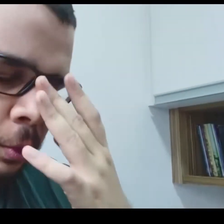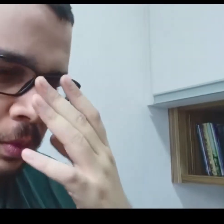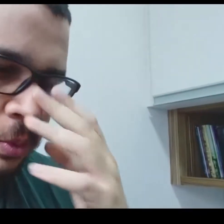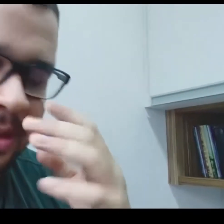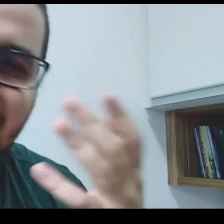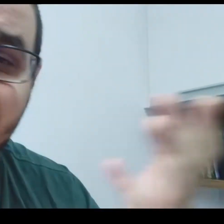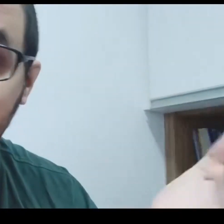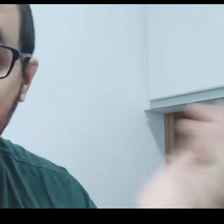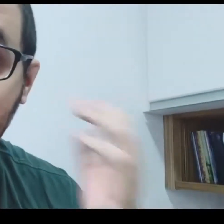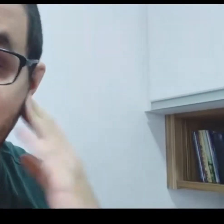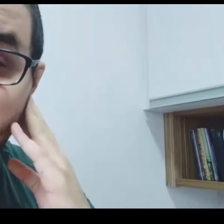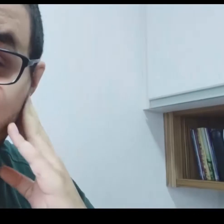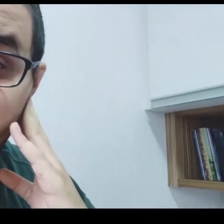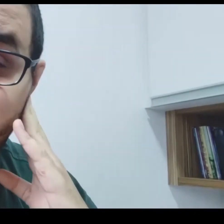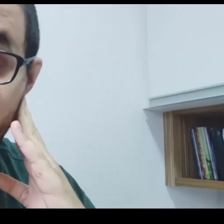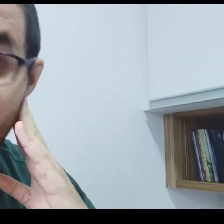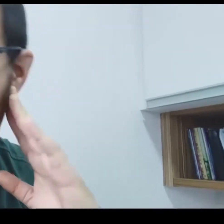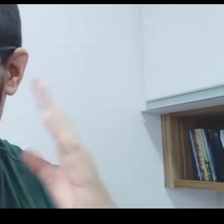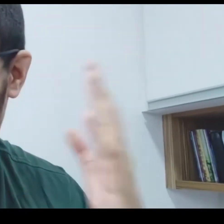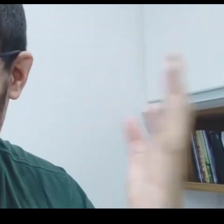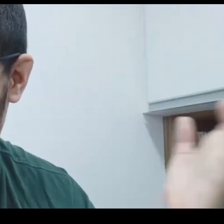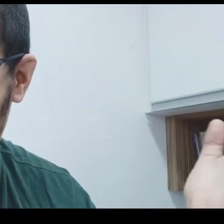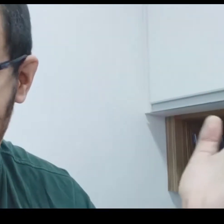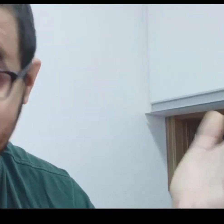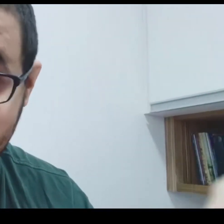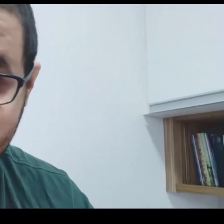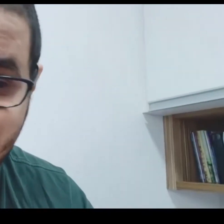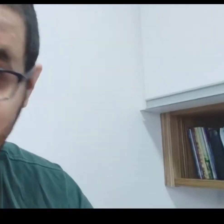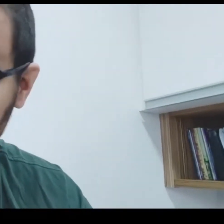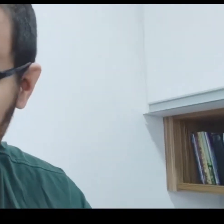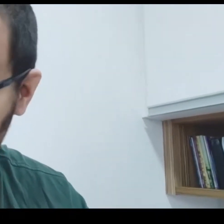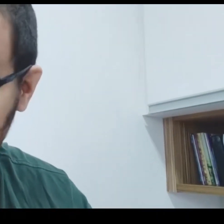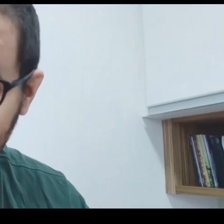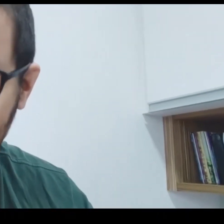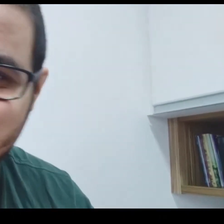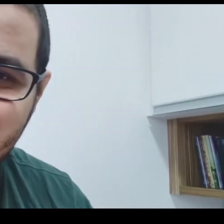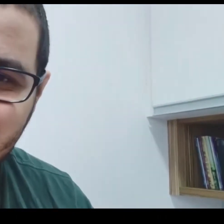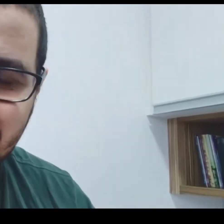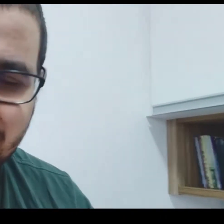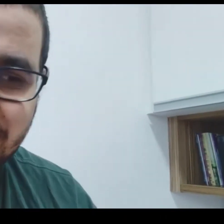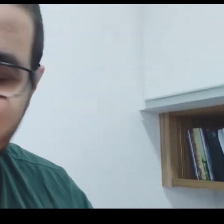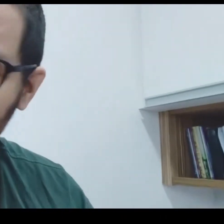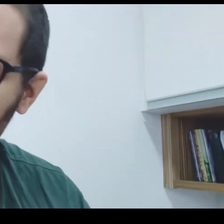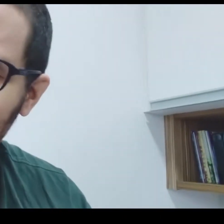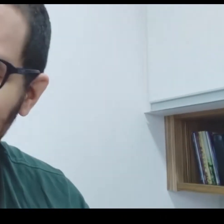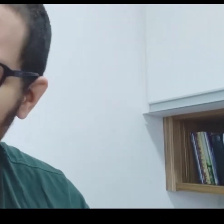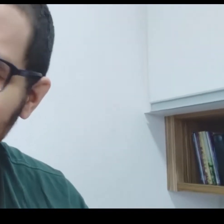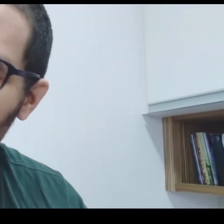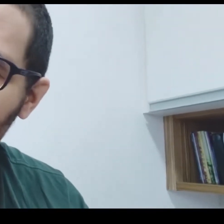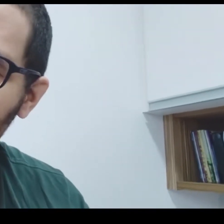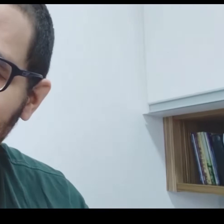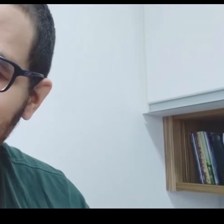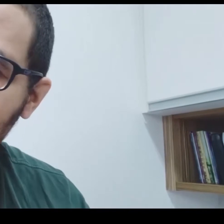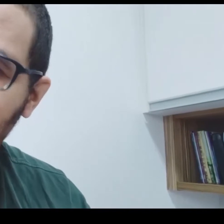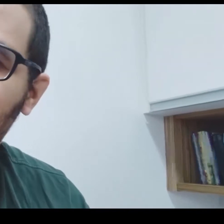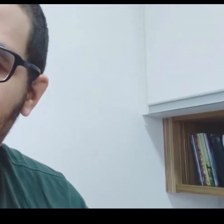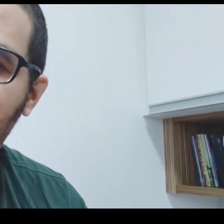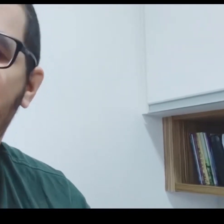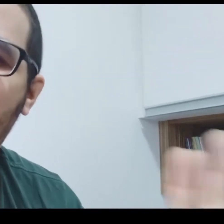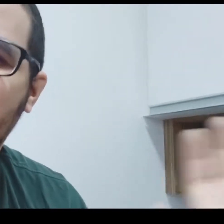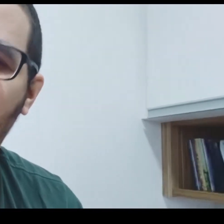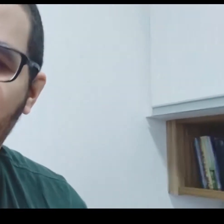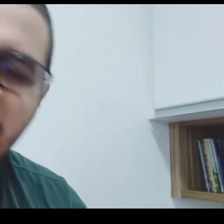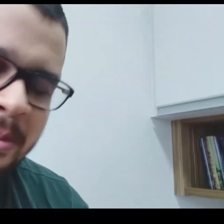com tudo muito acessível, e principalmente porque era um dos lugares nessa cidade, um dos poucos lugares onde eu sentia que podia sair na rua sem medo de